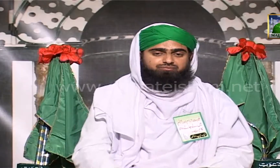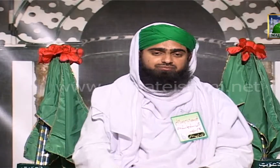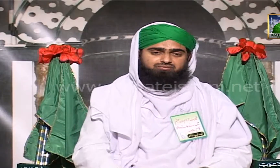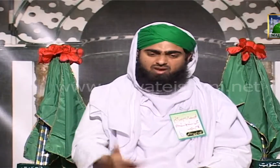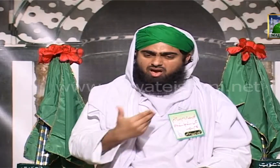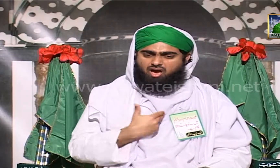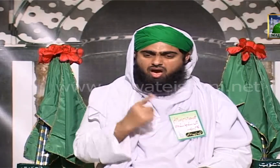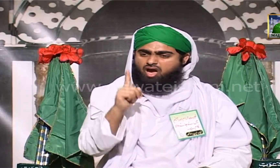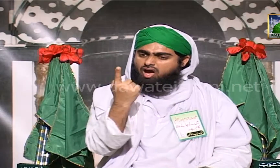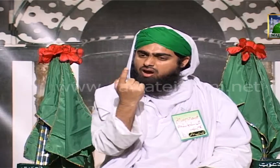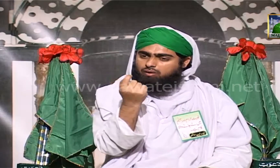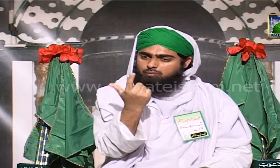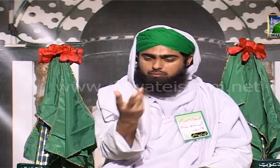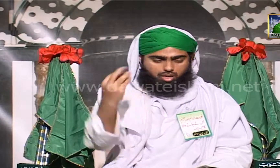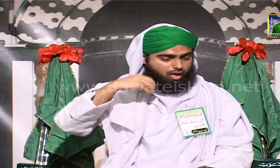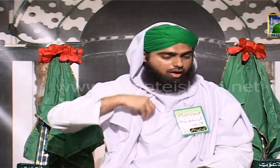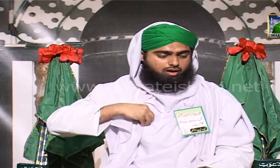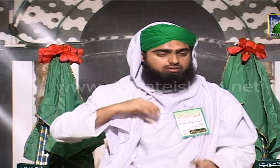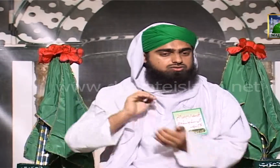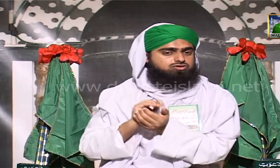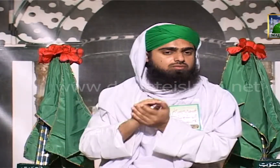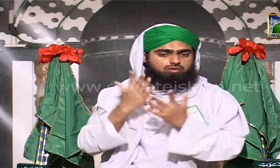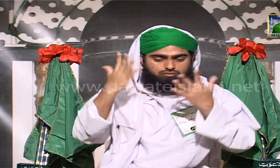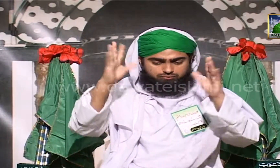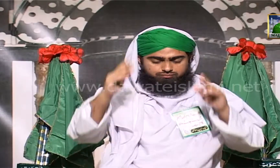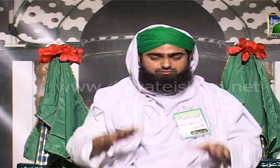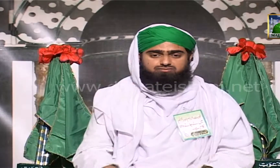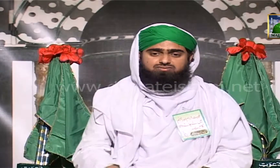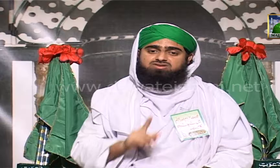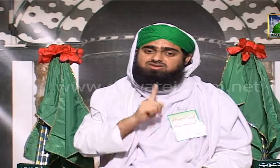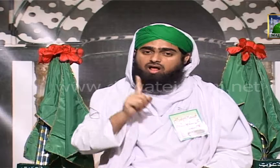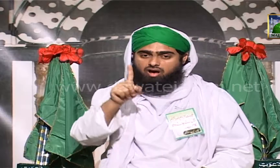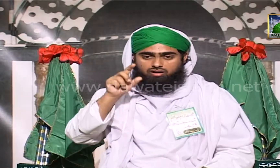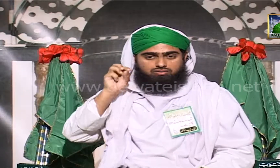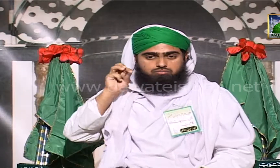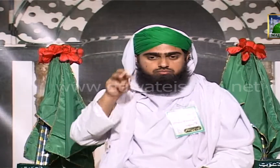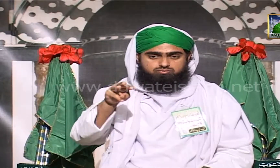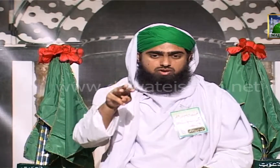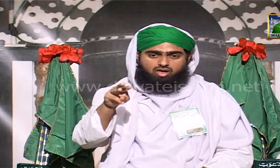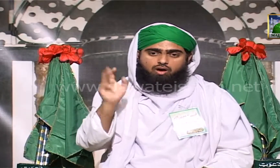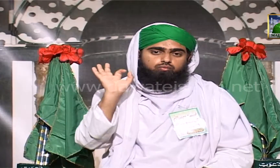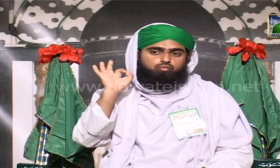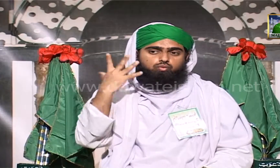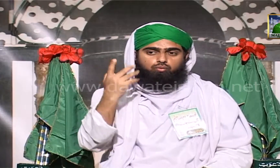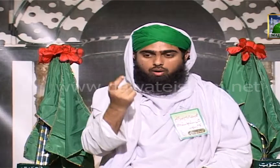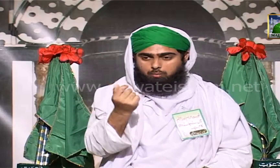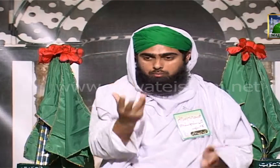میرے پاس روپیہ پیسہ نہیں ٹھہرتا، اگر 1000 اشرفیاں 1000 سونے کی اشرفیاں بھی مجھے مل